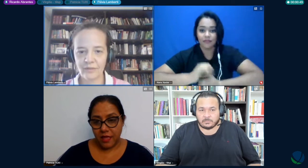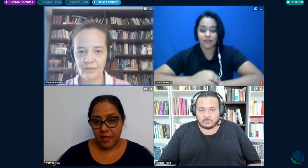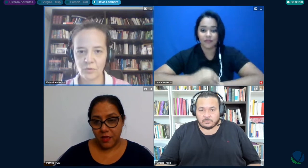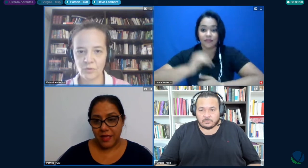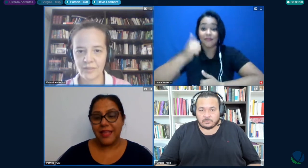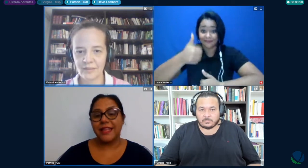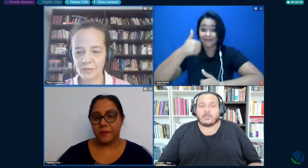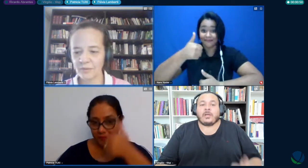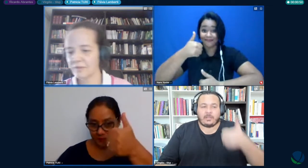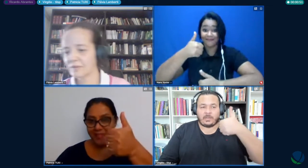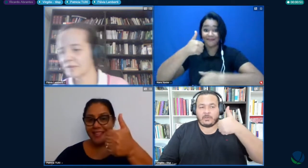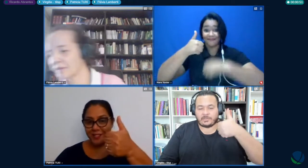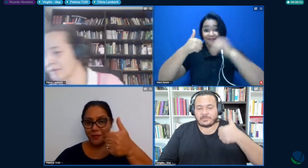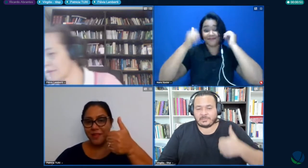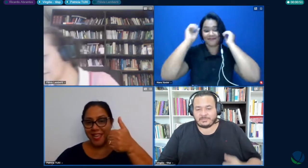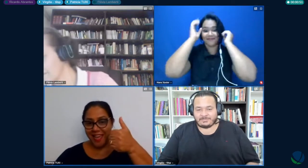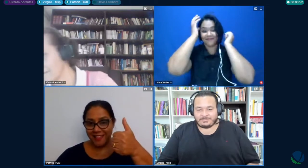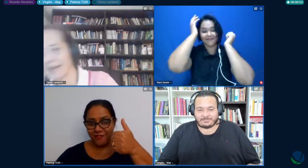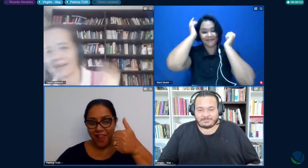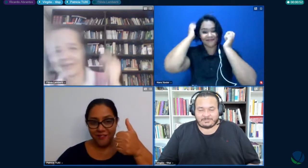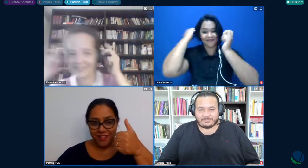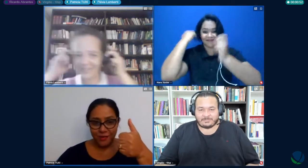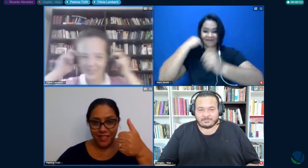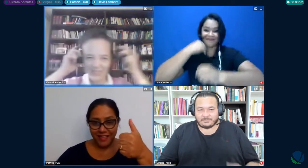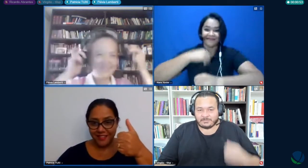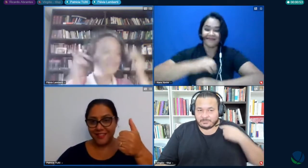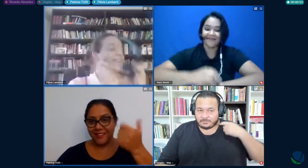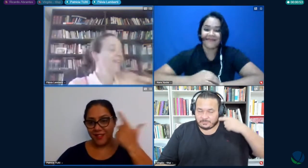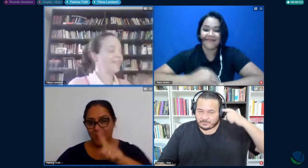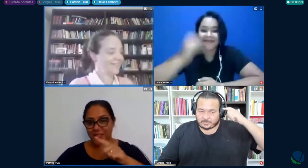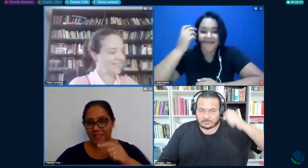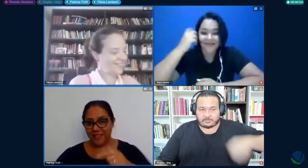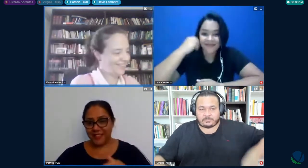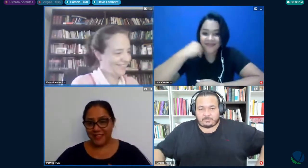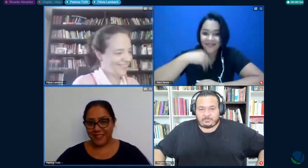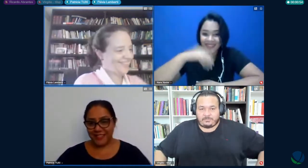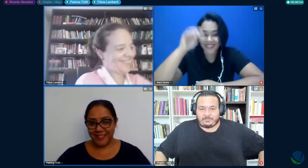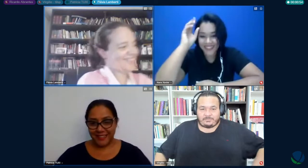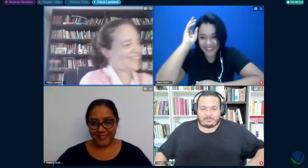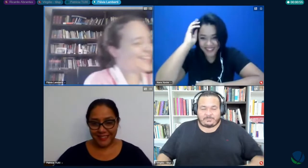Alô, estamos escutando? Agora isso, sim. Obrigada, Flávia, deu certo.